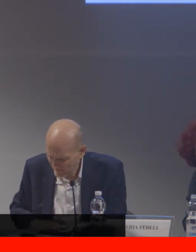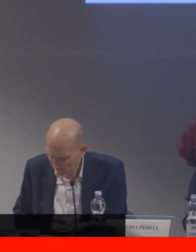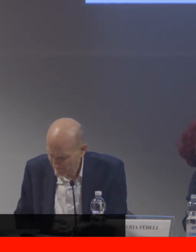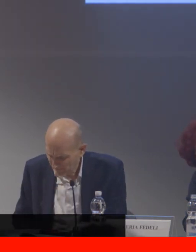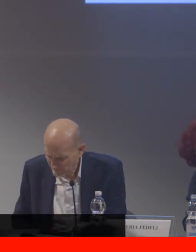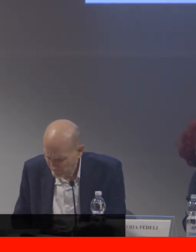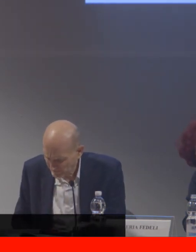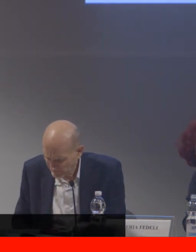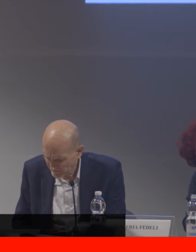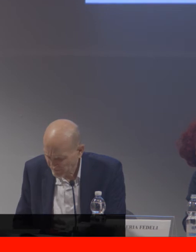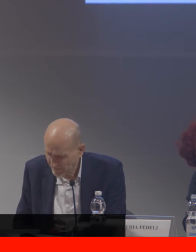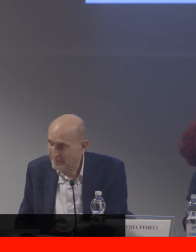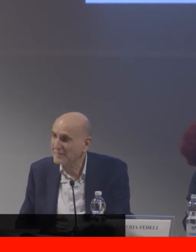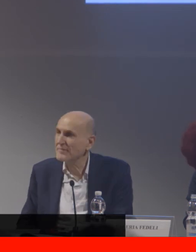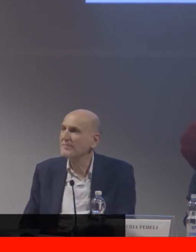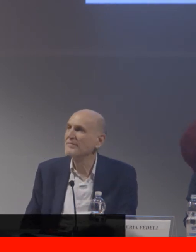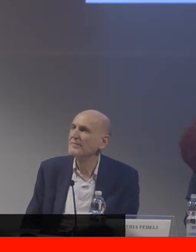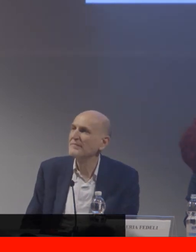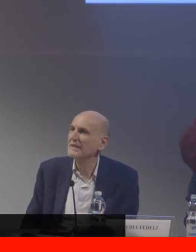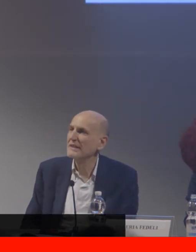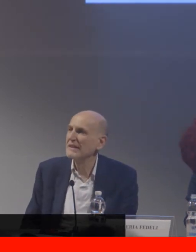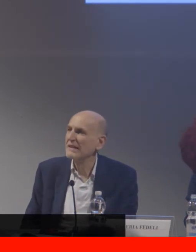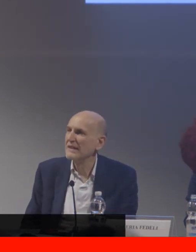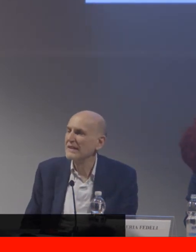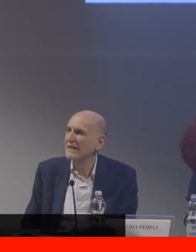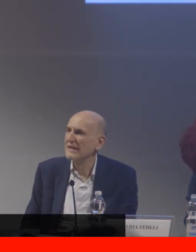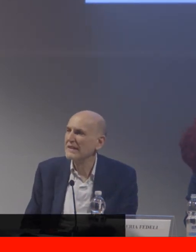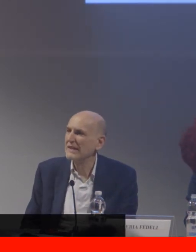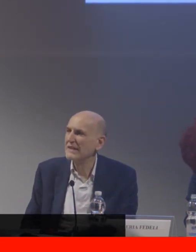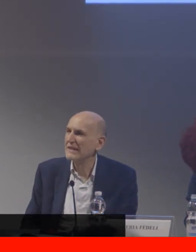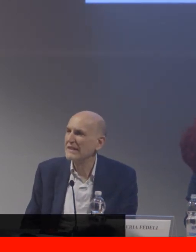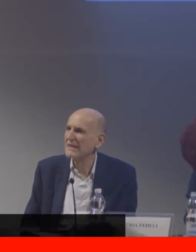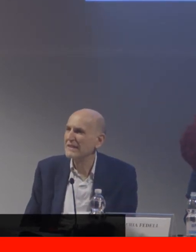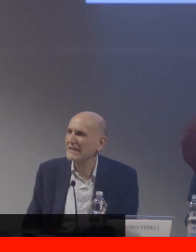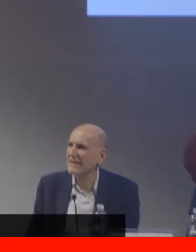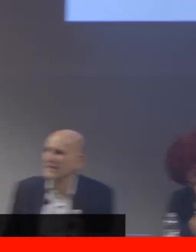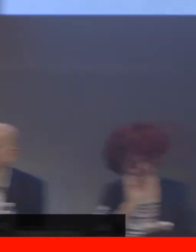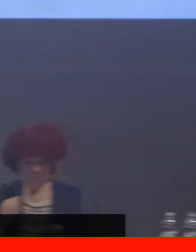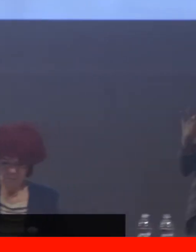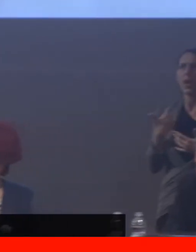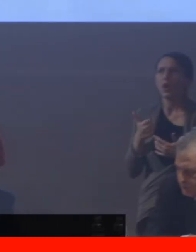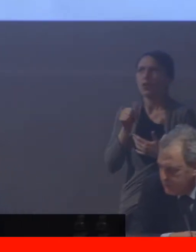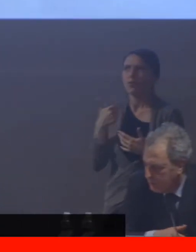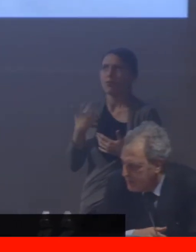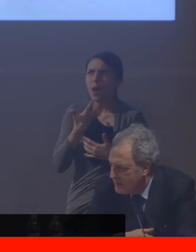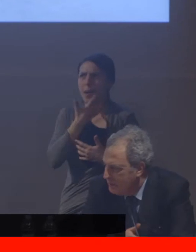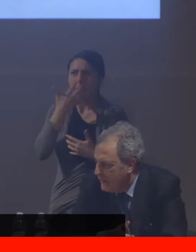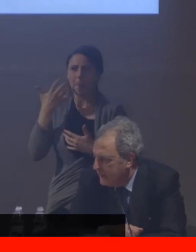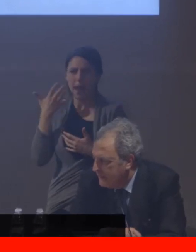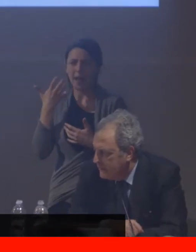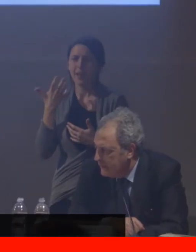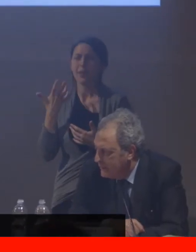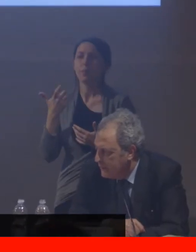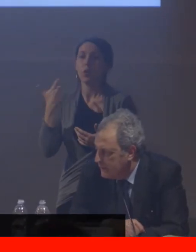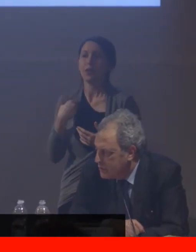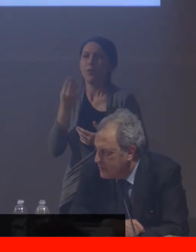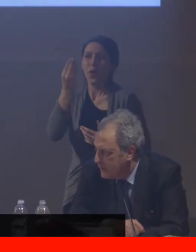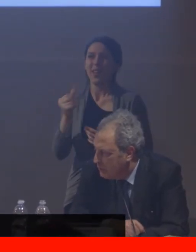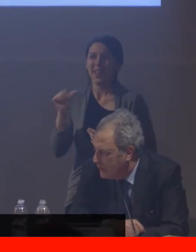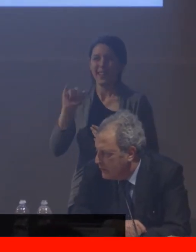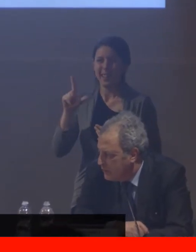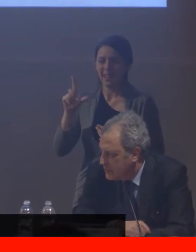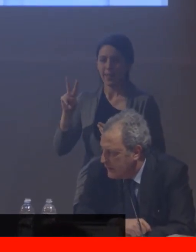per quanto riguarda Tullio De Mauro, e lo dico, come dire, con particolare affetto, avendo di fronte a me Silvana,